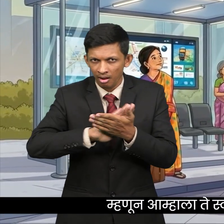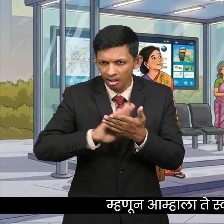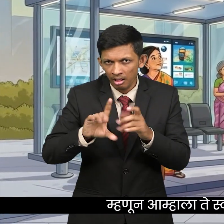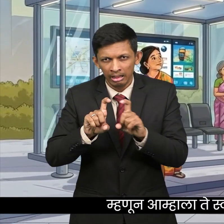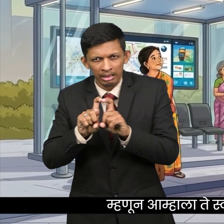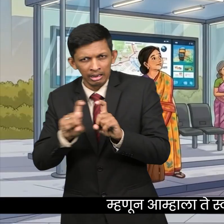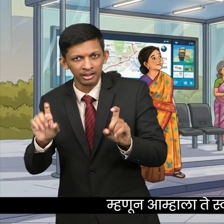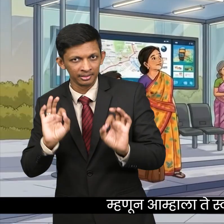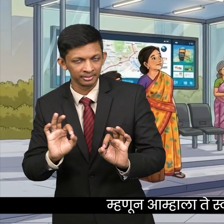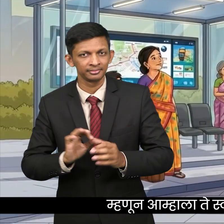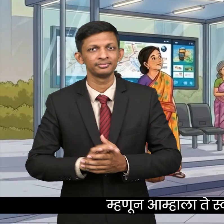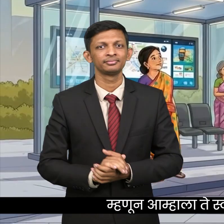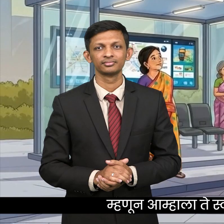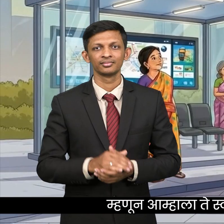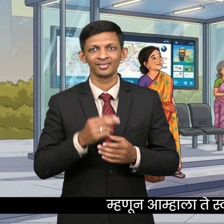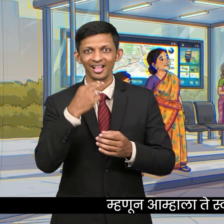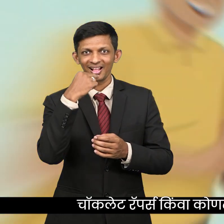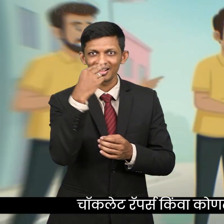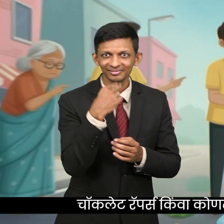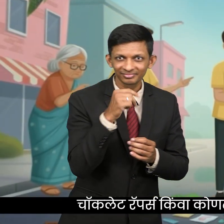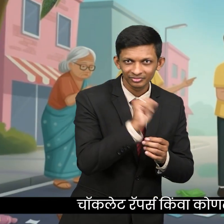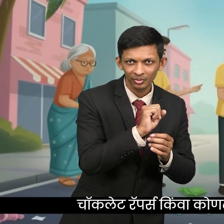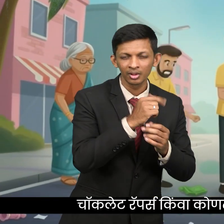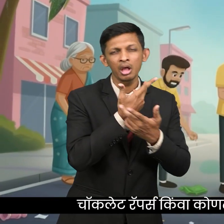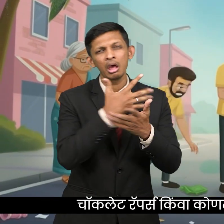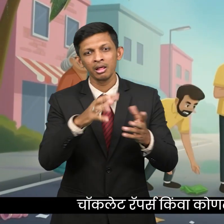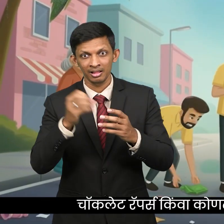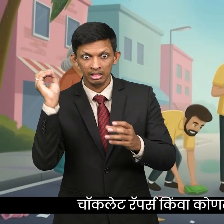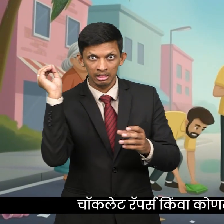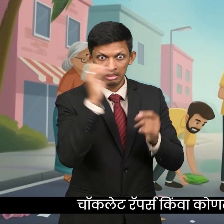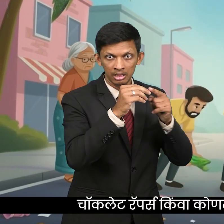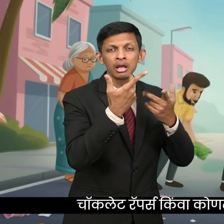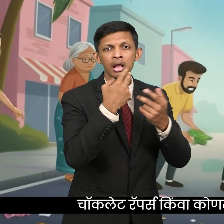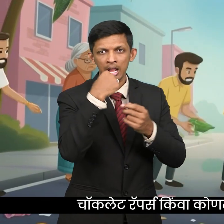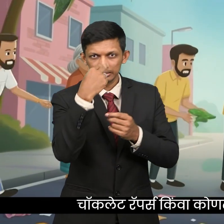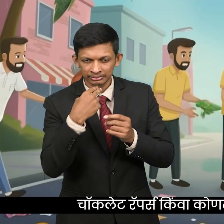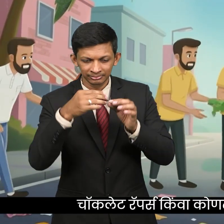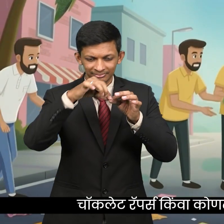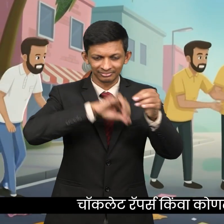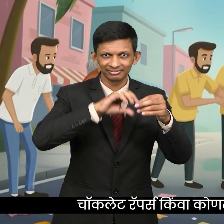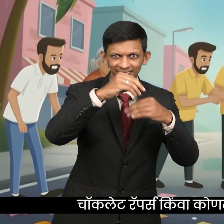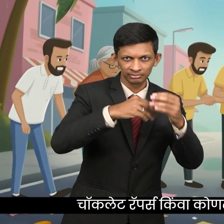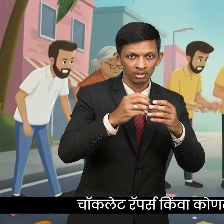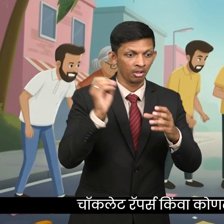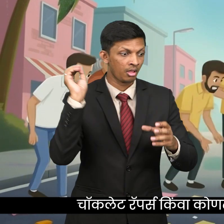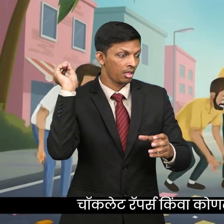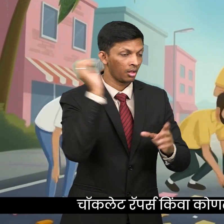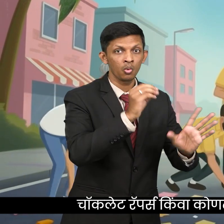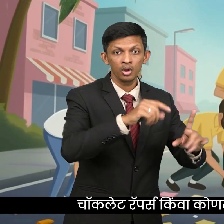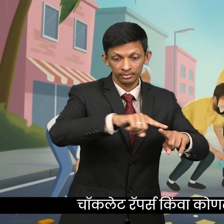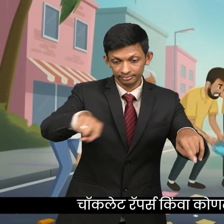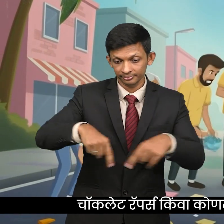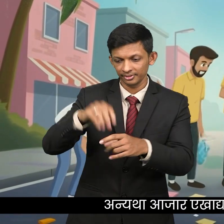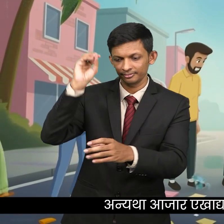ठेवण्याची गरज आहे. चॉकलेट रॅपर्स किंवा कोणत्याही प्रकारचा कचरा